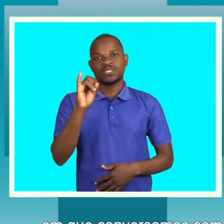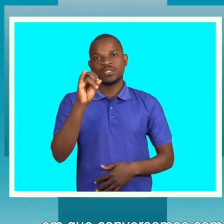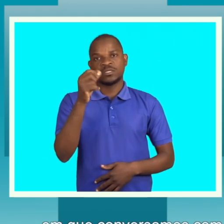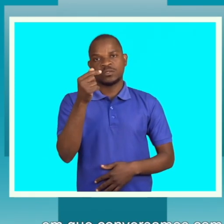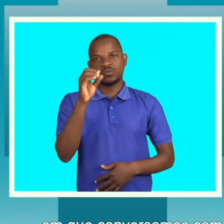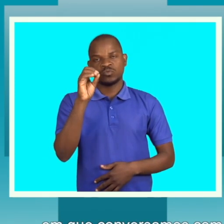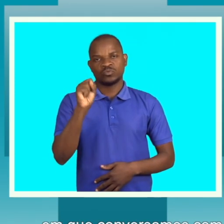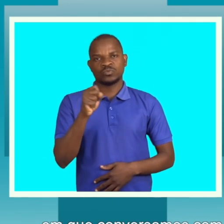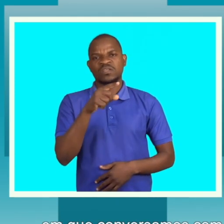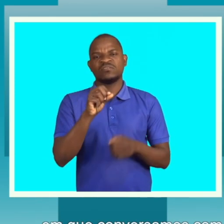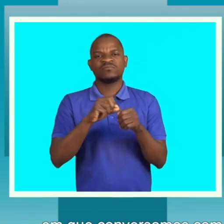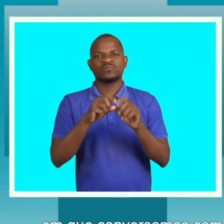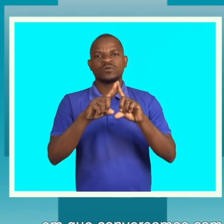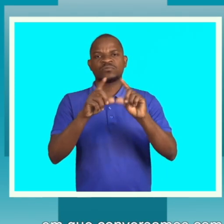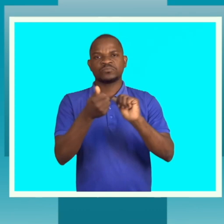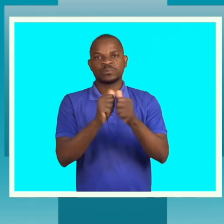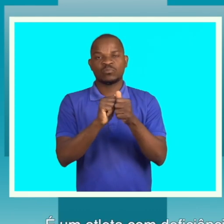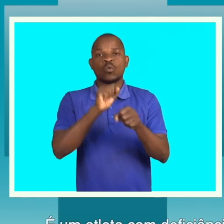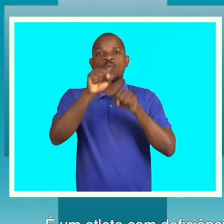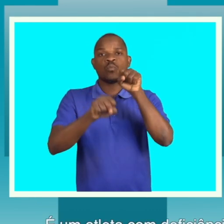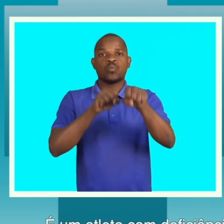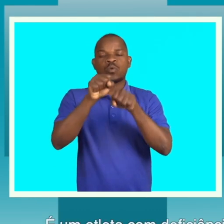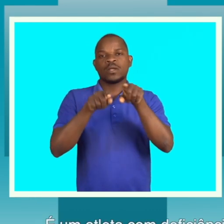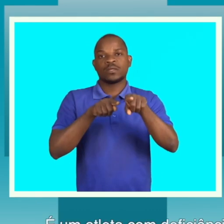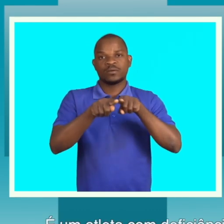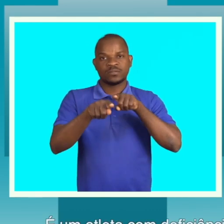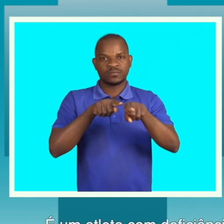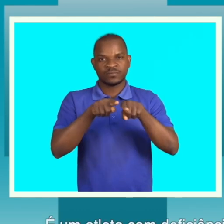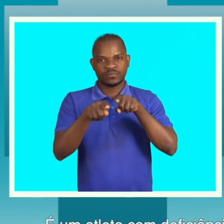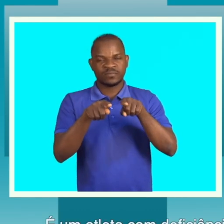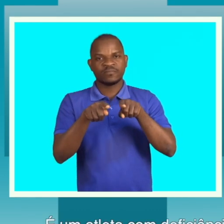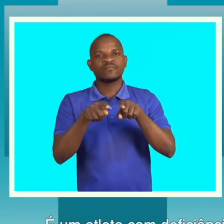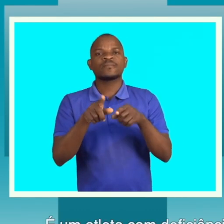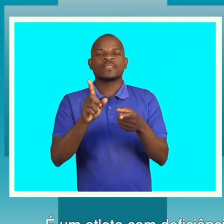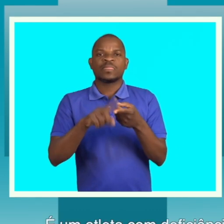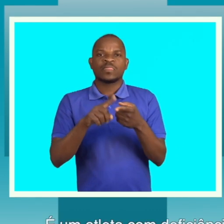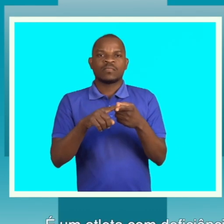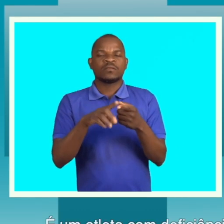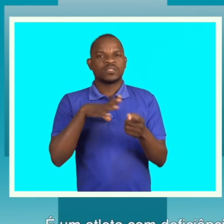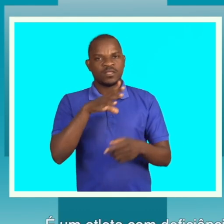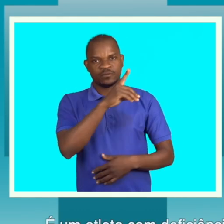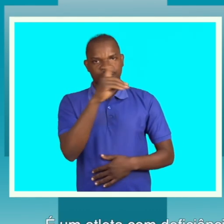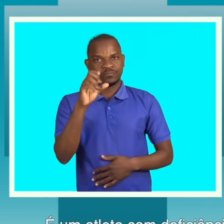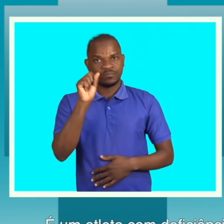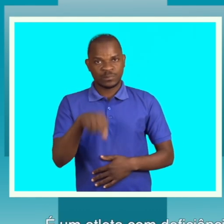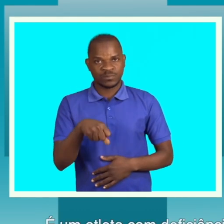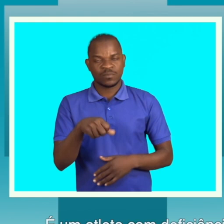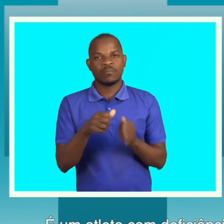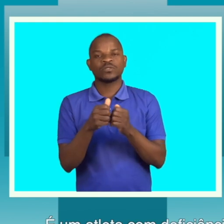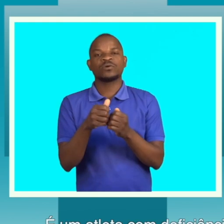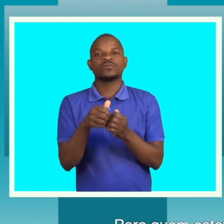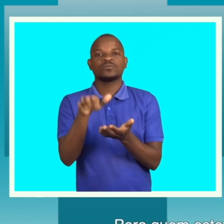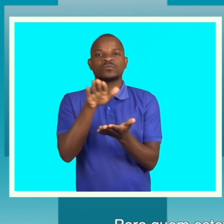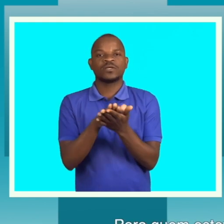Que usa o triciclo Um atleta Com deficiência Baseado na cidade Do Chimoio